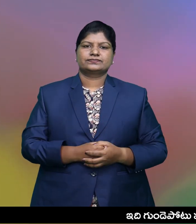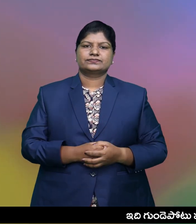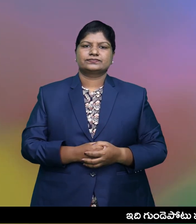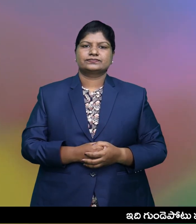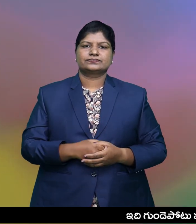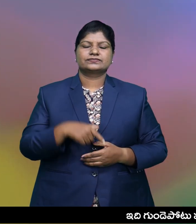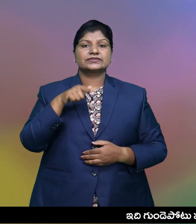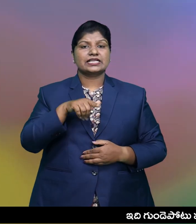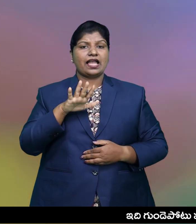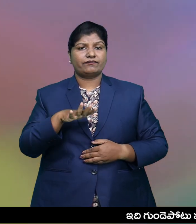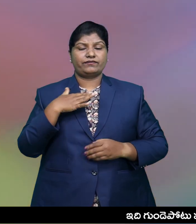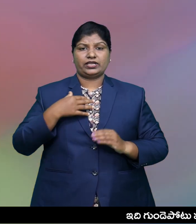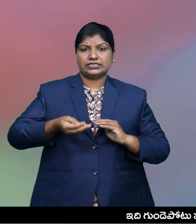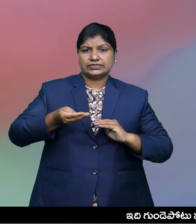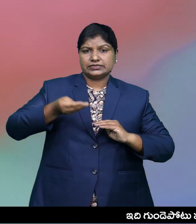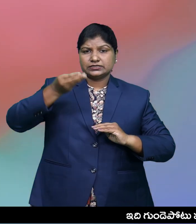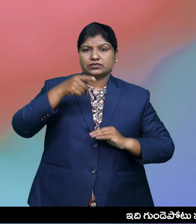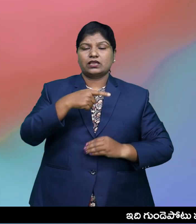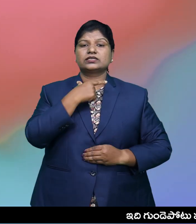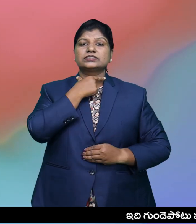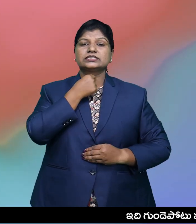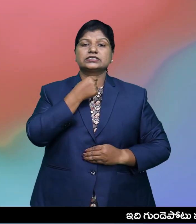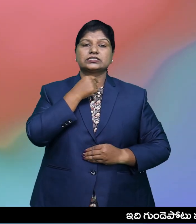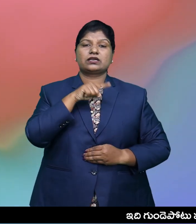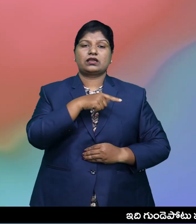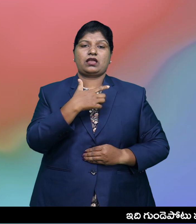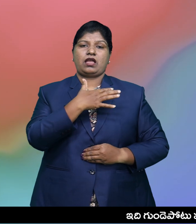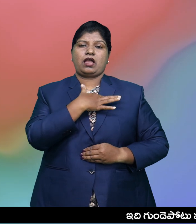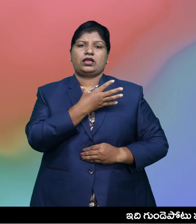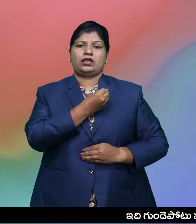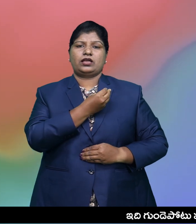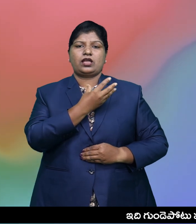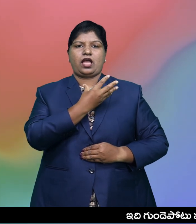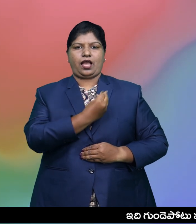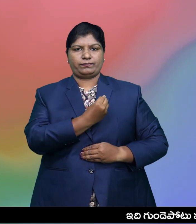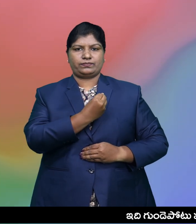ఇది గుండెపోటు మరియు స్ట్రోక్ ప్రమాదాన్ని పెంచుతుంది.